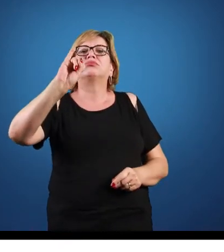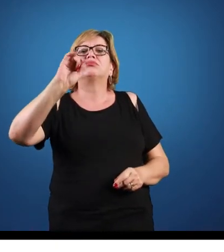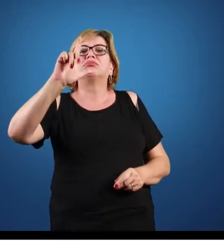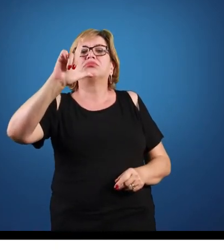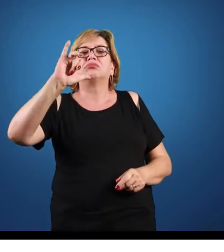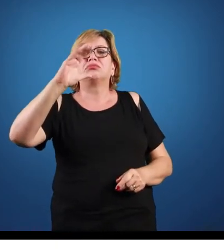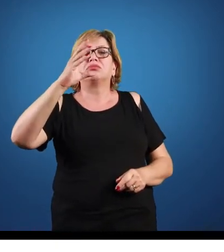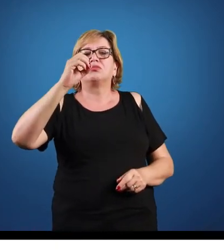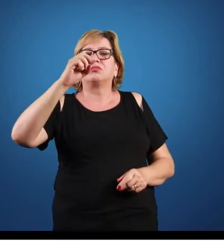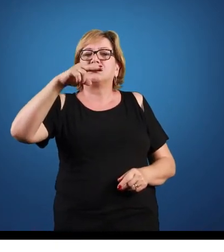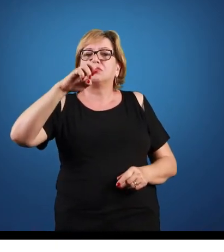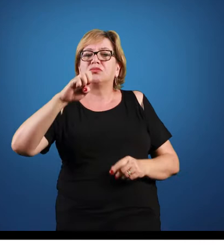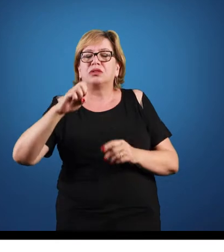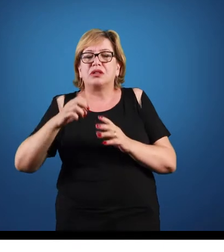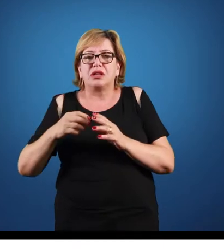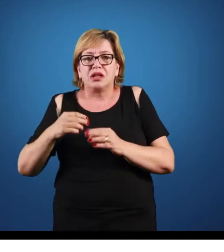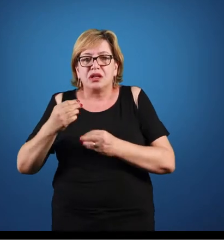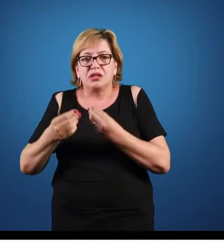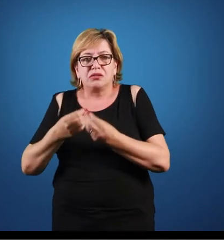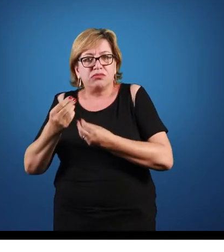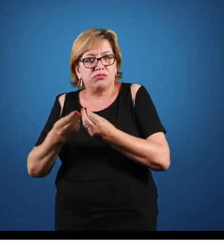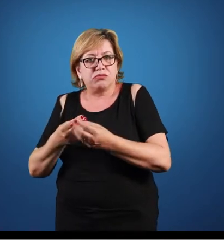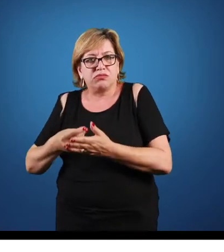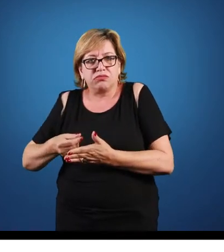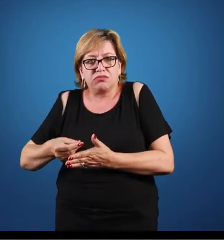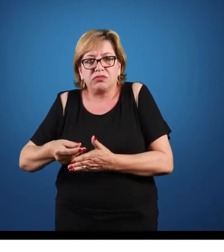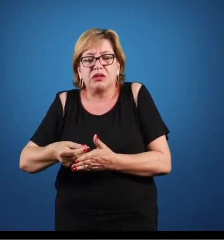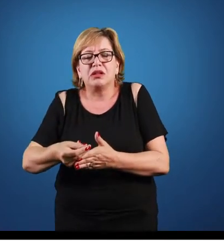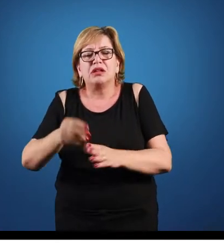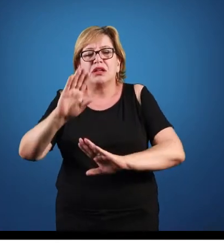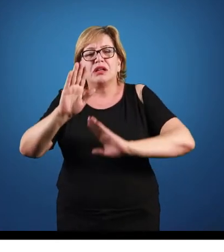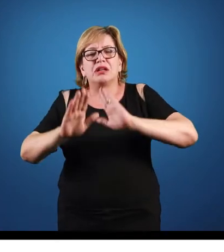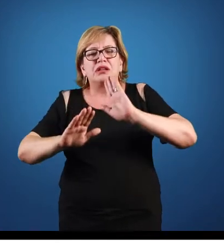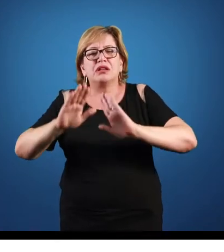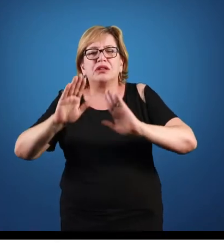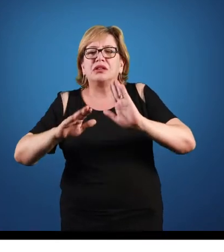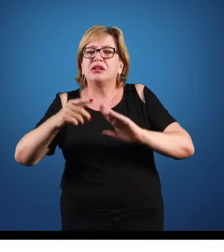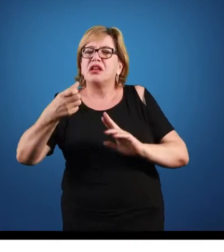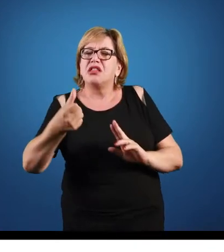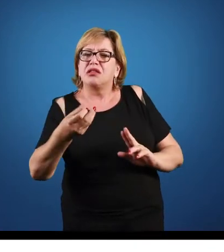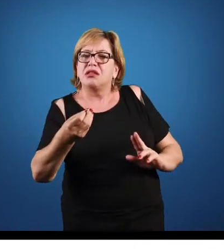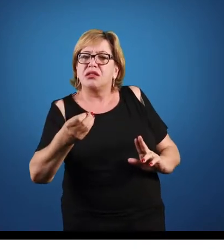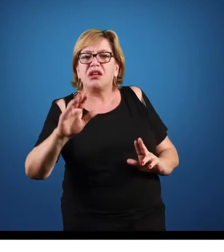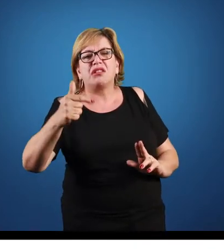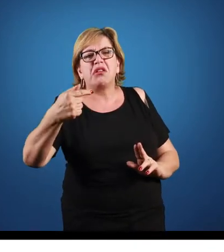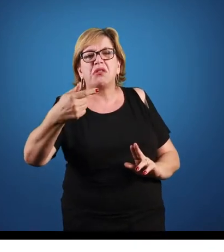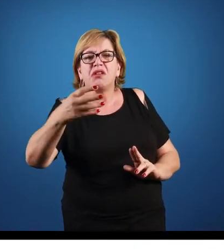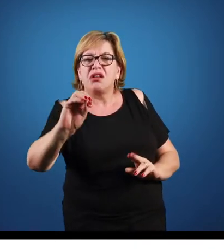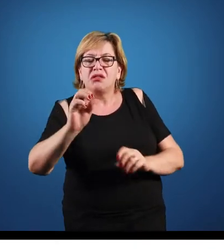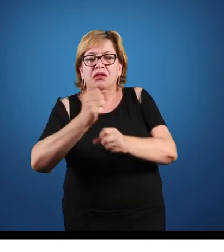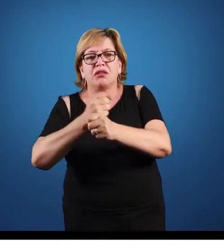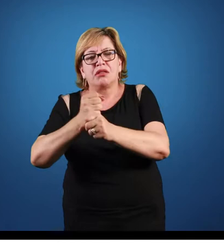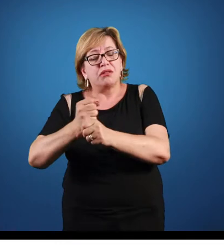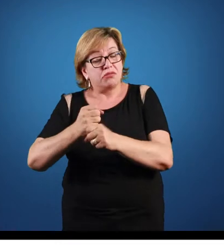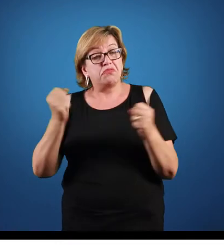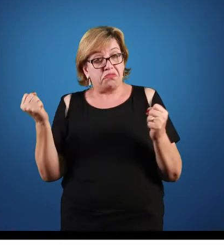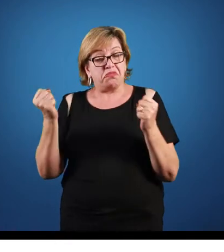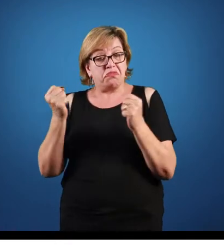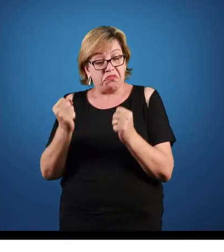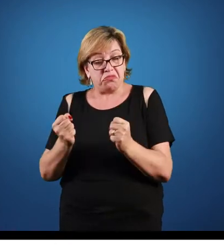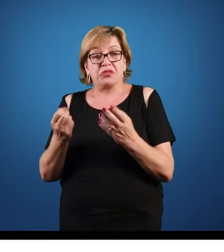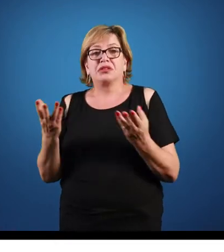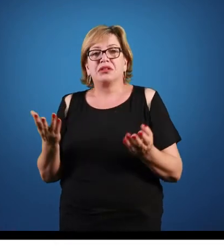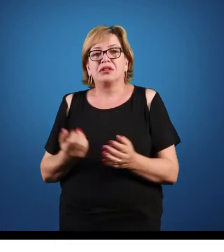digamos apropriado mais apropriado que o silicone platinum anos 60 70 até 100 anos de